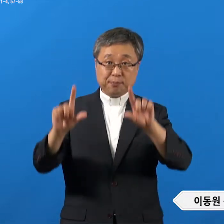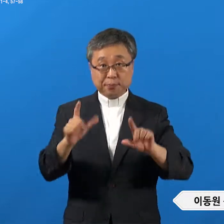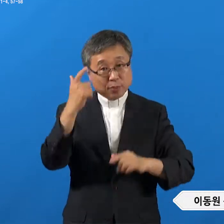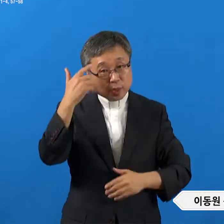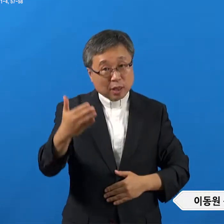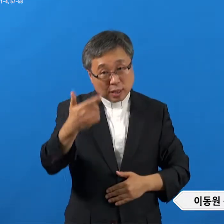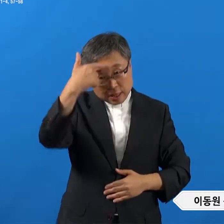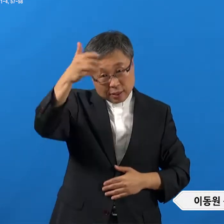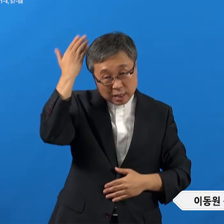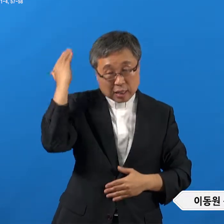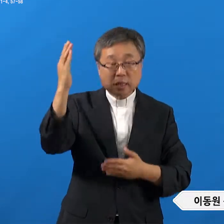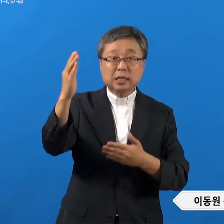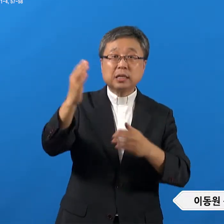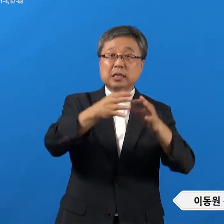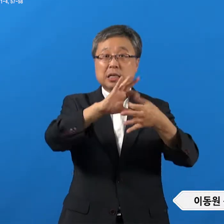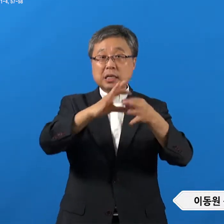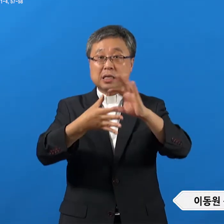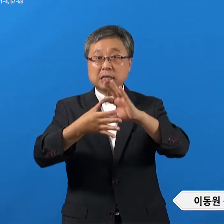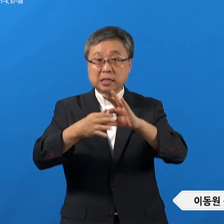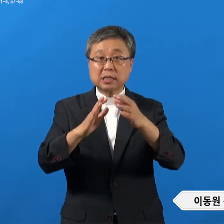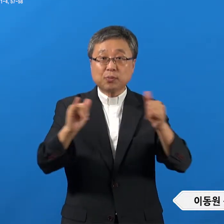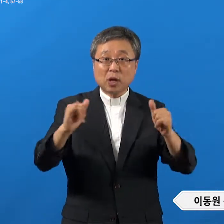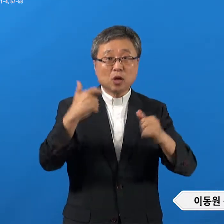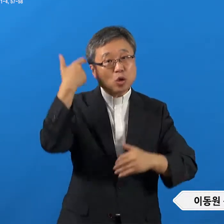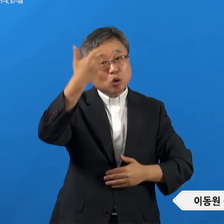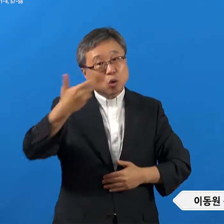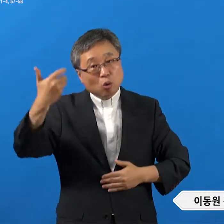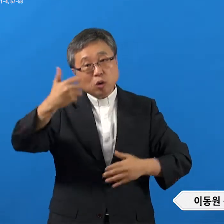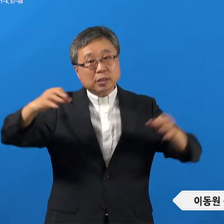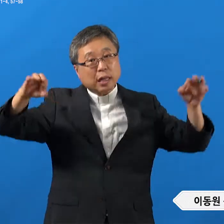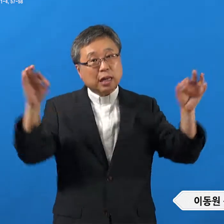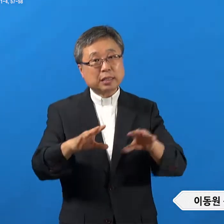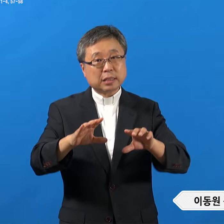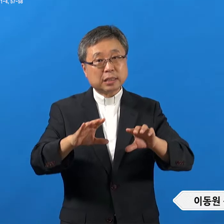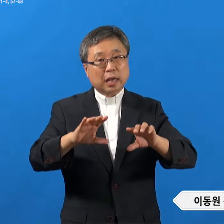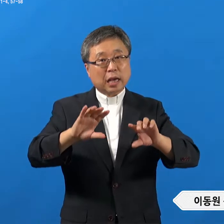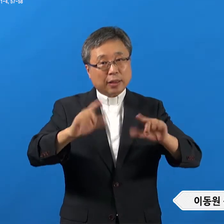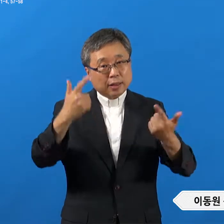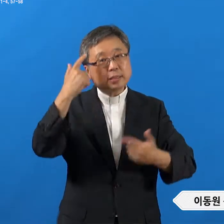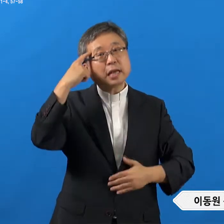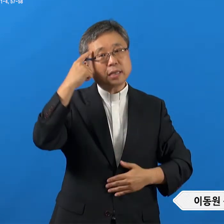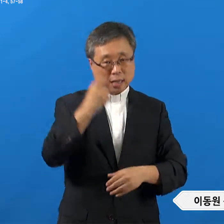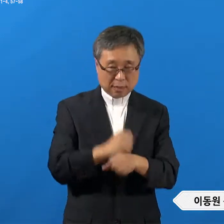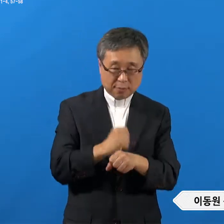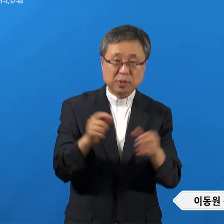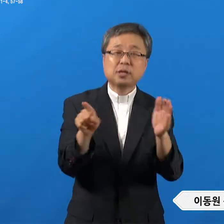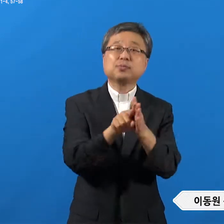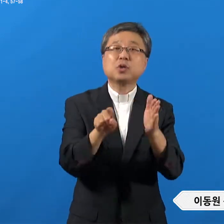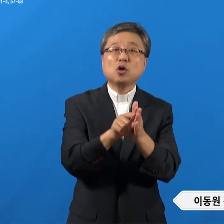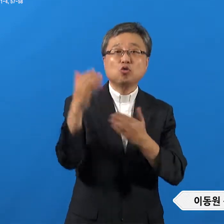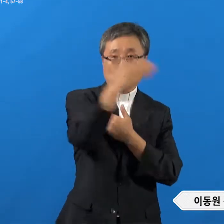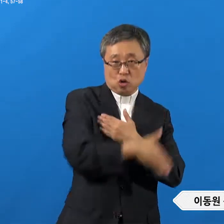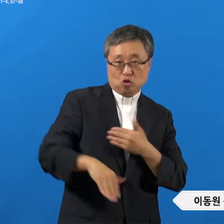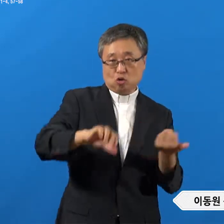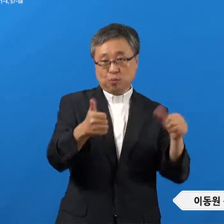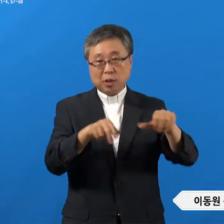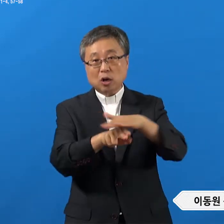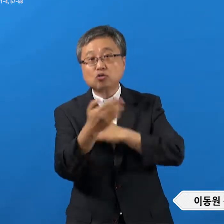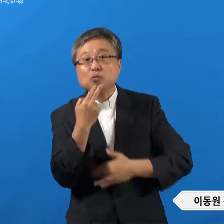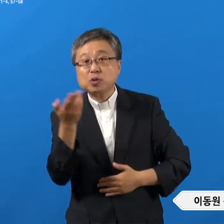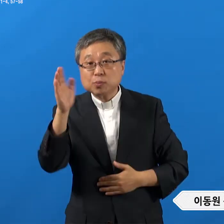그리스 사람들은 영혼 불멸 사상을 믿었습니다. 육체의 죽음은 피할 수가 없기에, 그러면 육체의 죽음